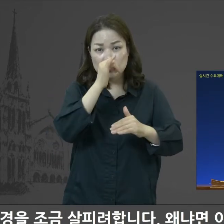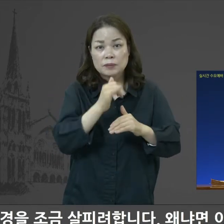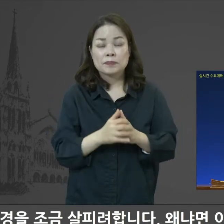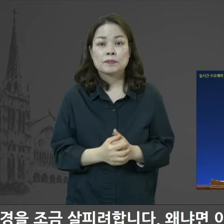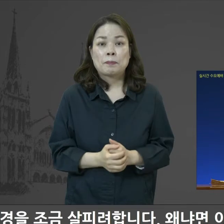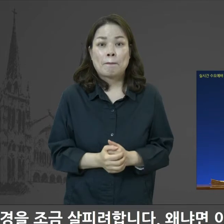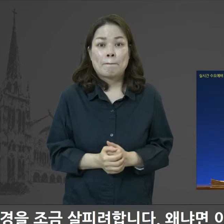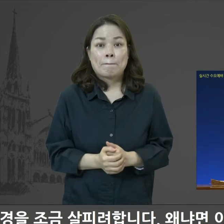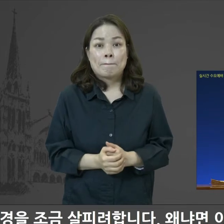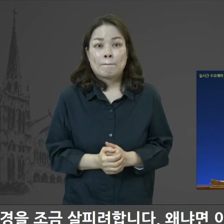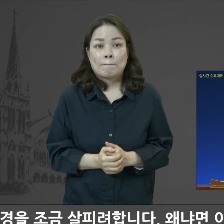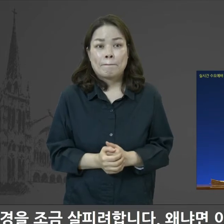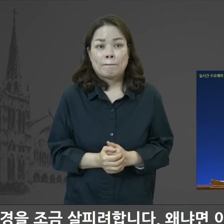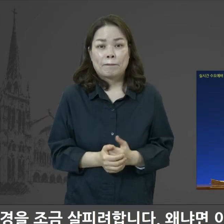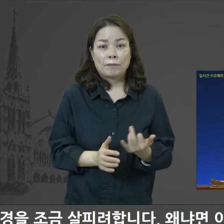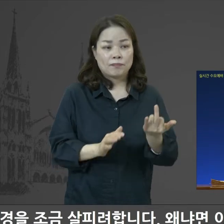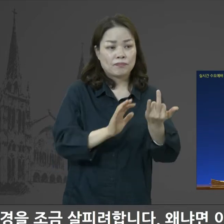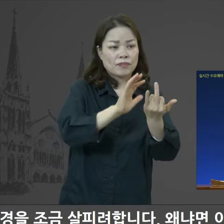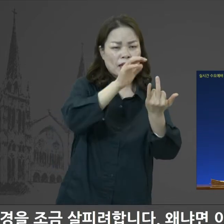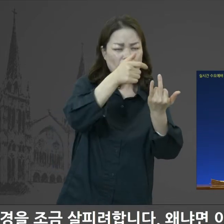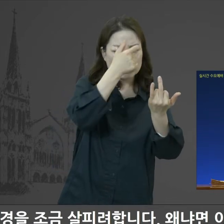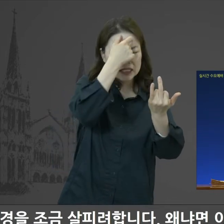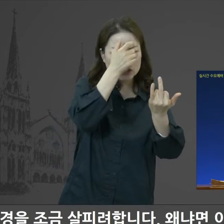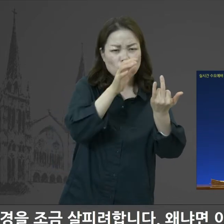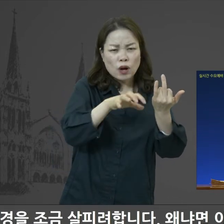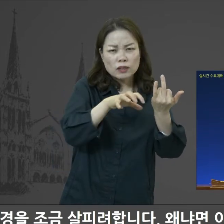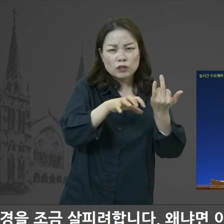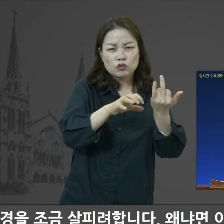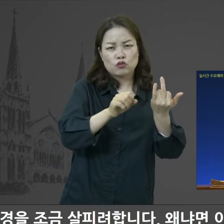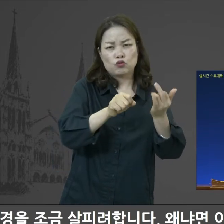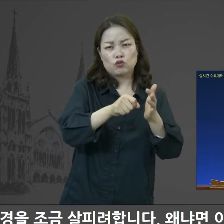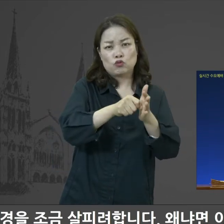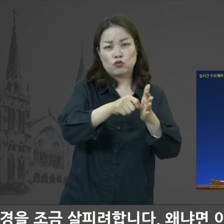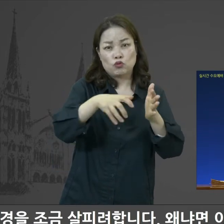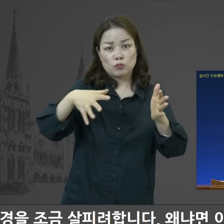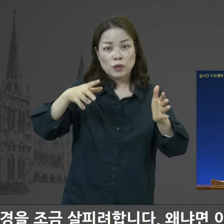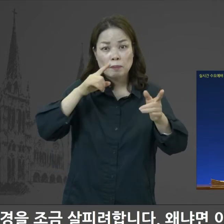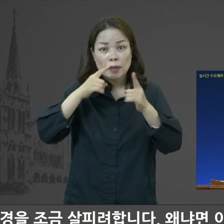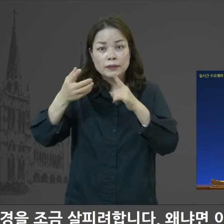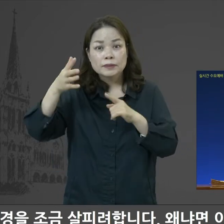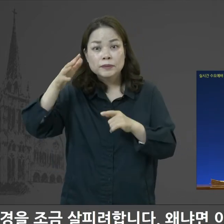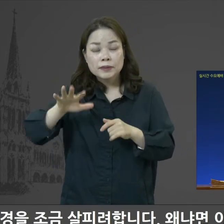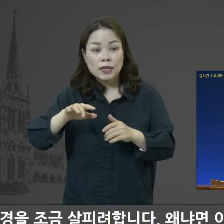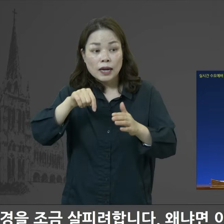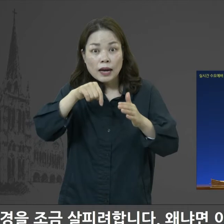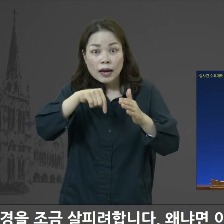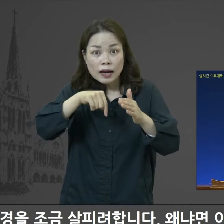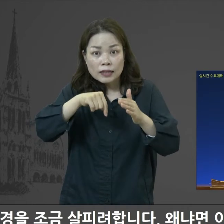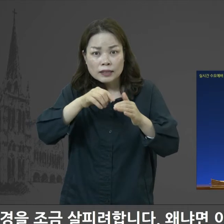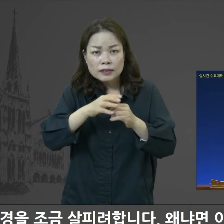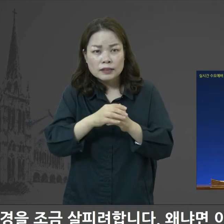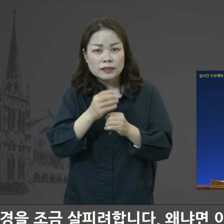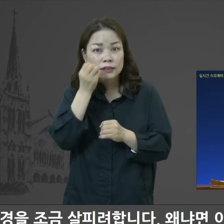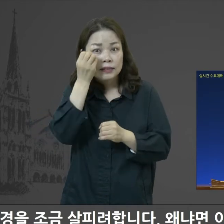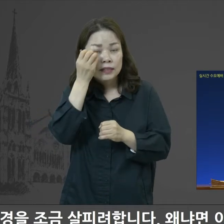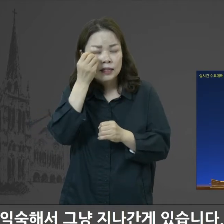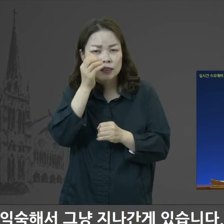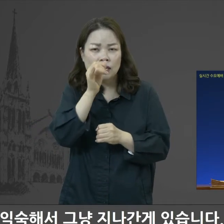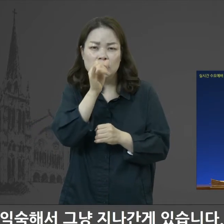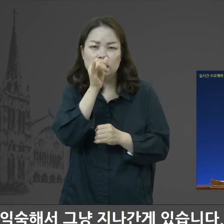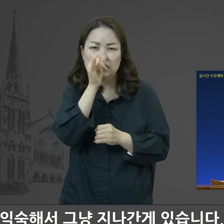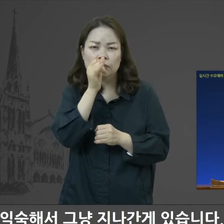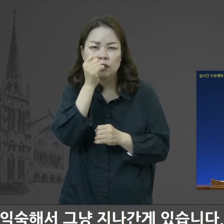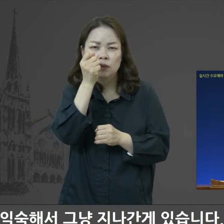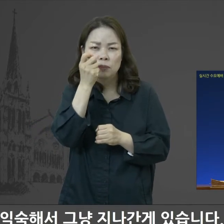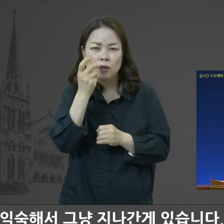때문입니다. 겟세마네의 기도는 참 유명한 말씀이지만 그 속에는 이상한 점들이